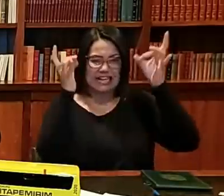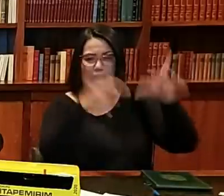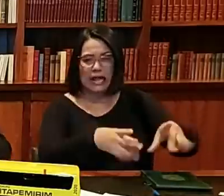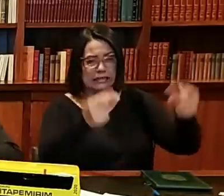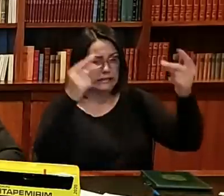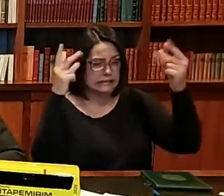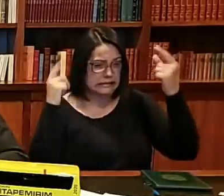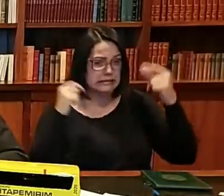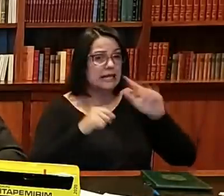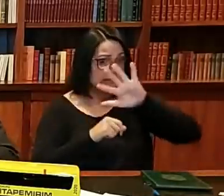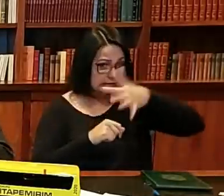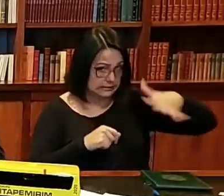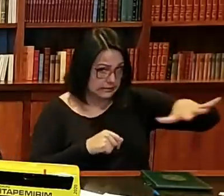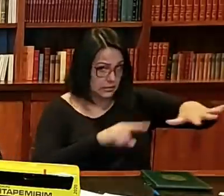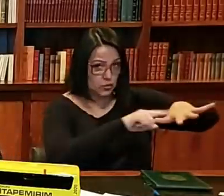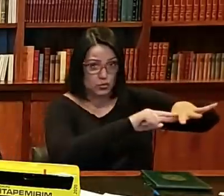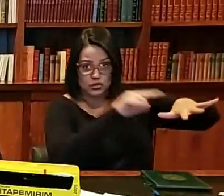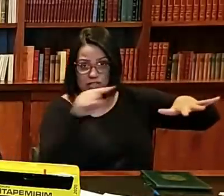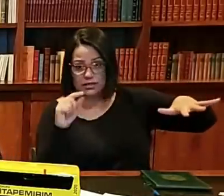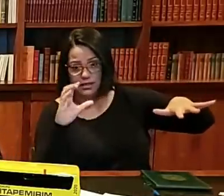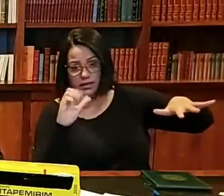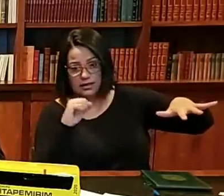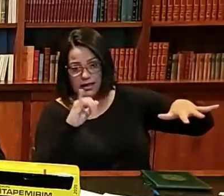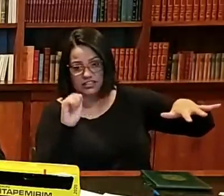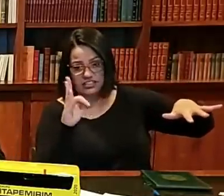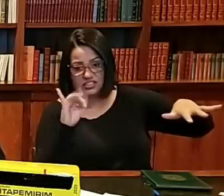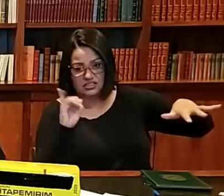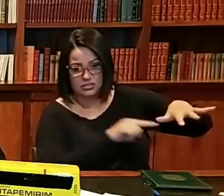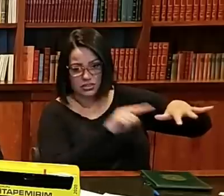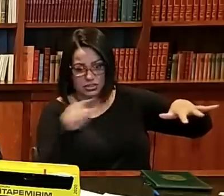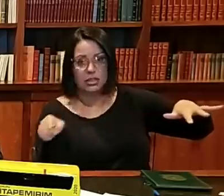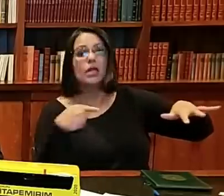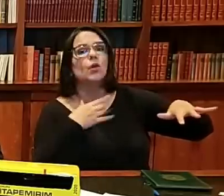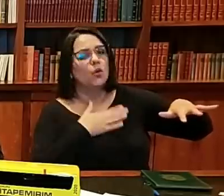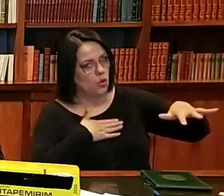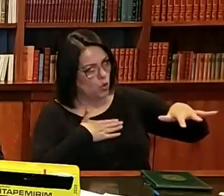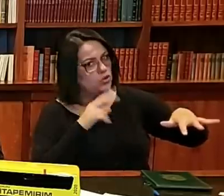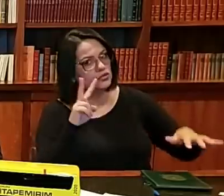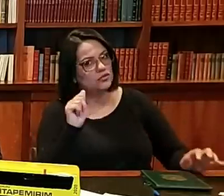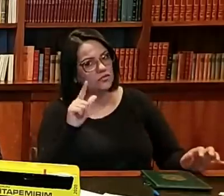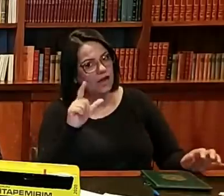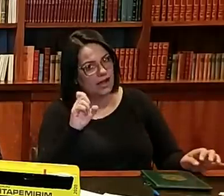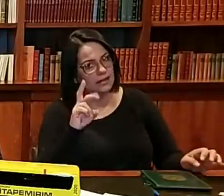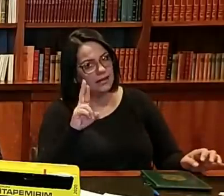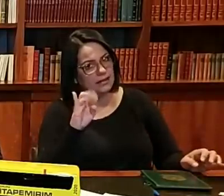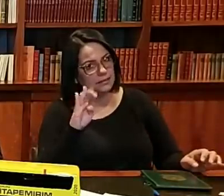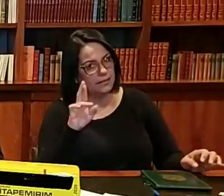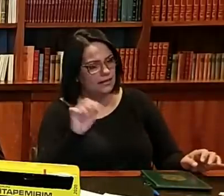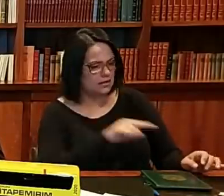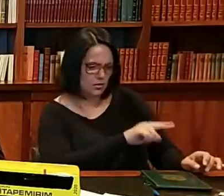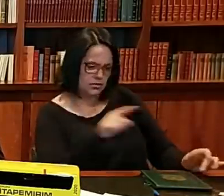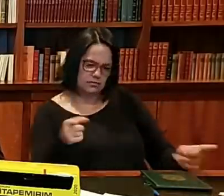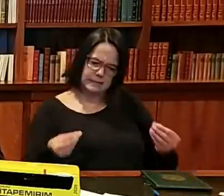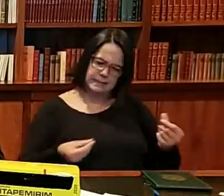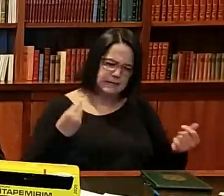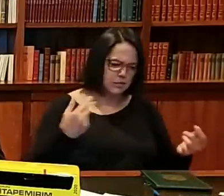até Cajati, no Vado Ribeiro. Eu acho que para a União, com todo o respeito que eu tenho ao Vado Ribeiro, sou de lá, não é compensador pelo que a gente tem